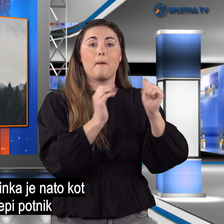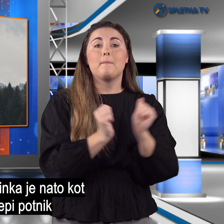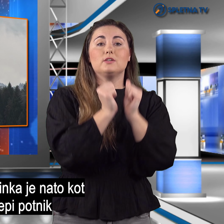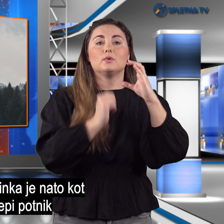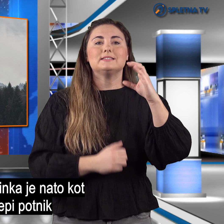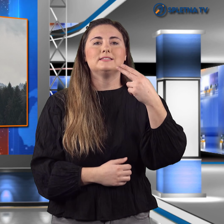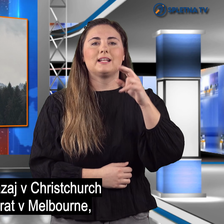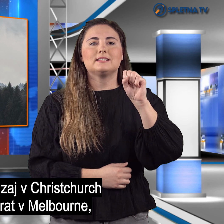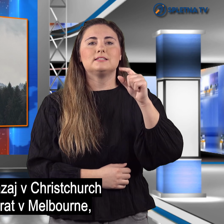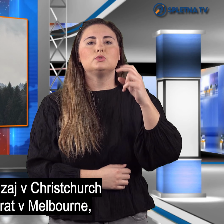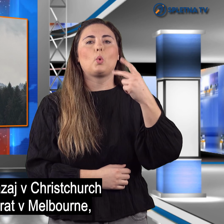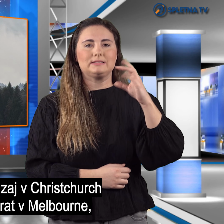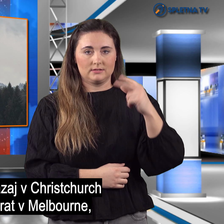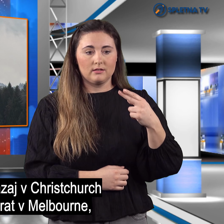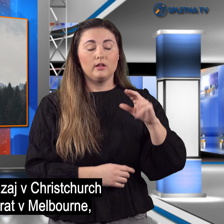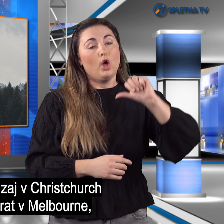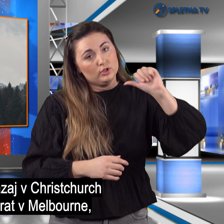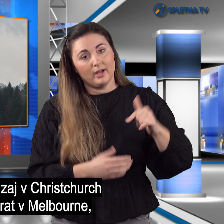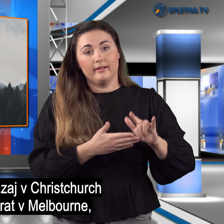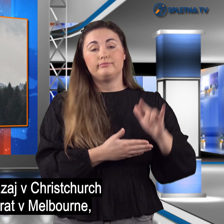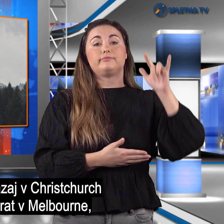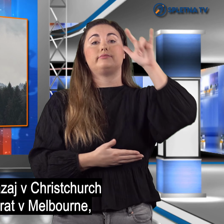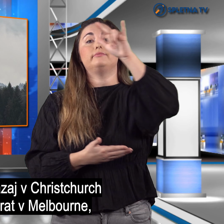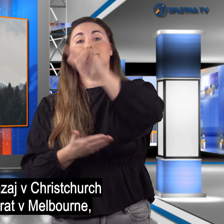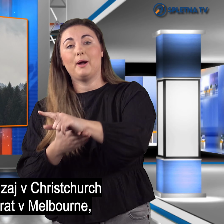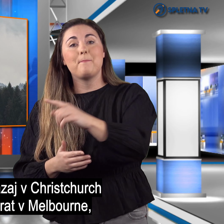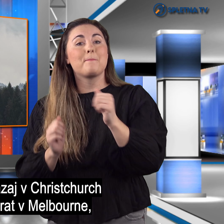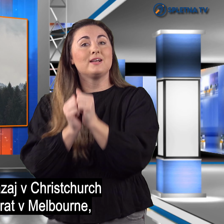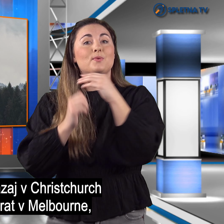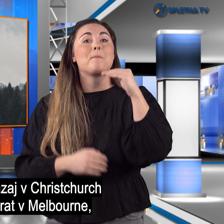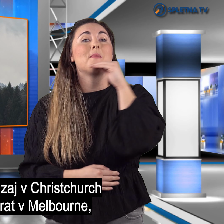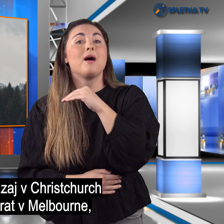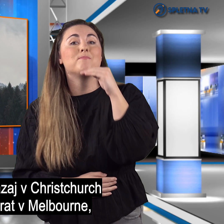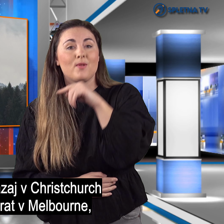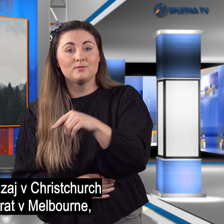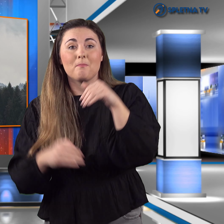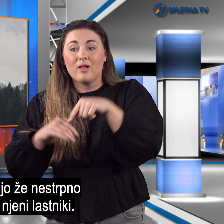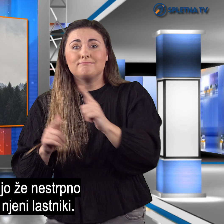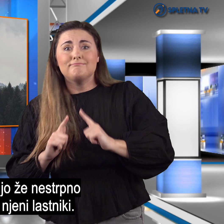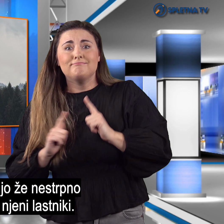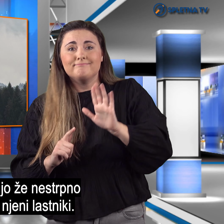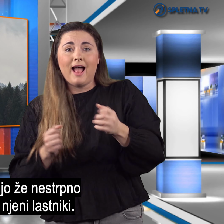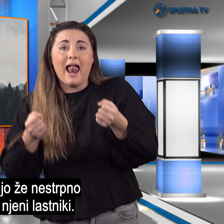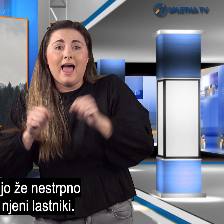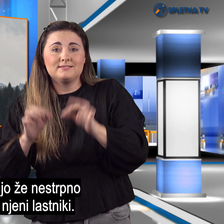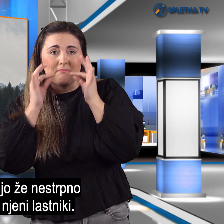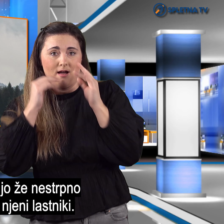v Christchurch in še enkrat v Melbourne, kjer so jo že nestrpno čakali njeni lastniki.